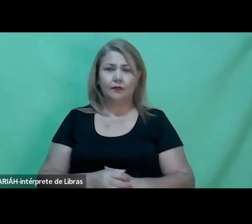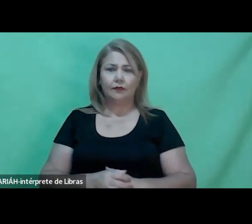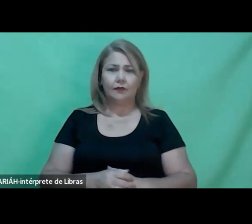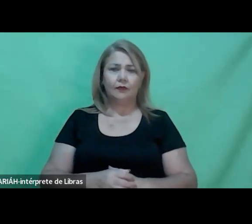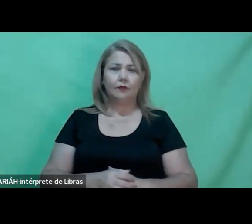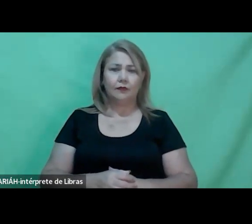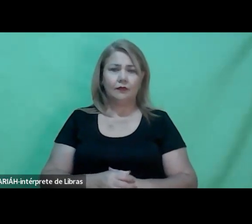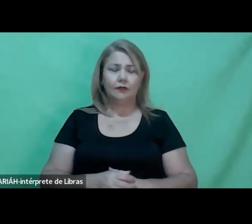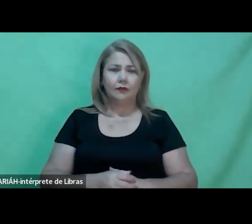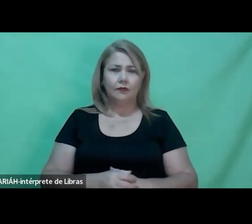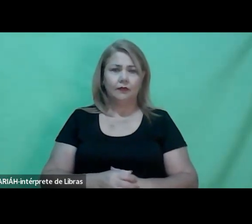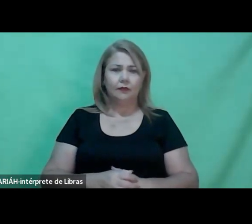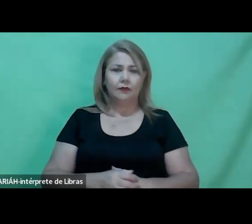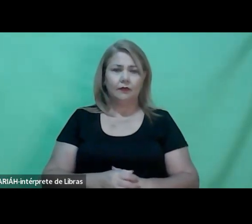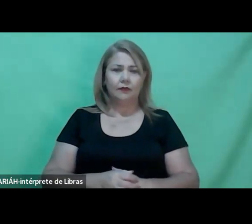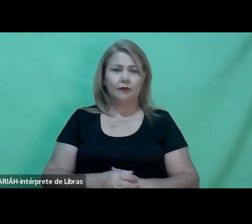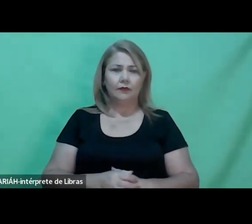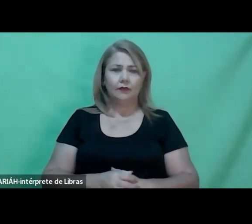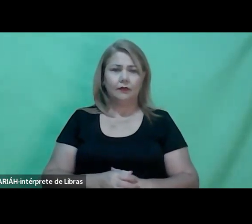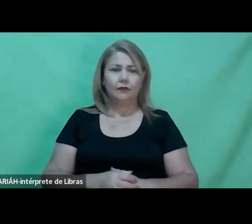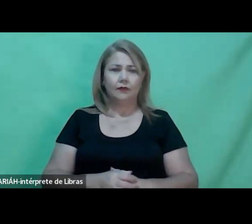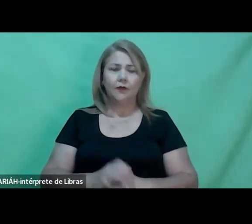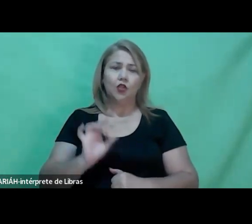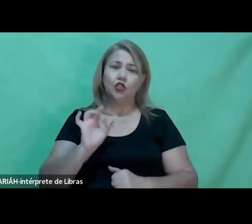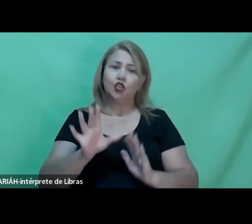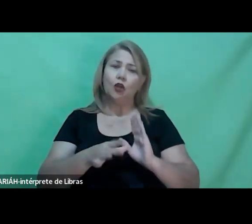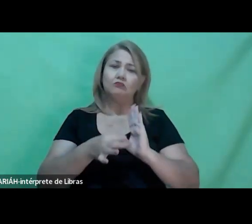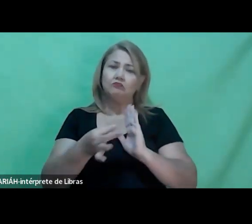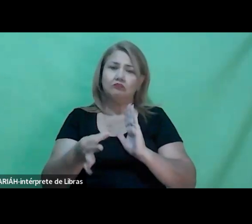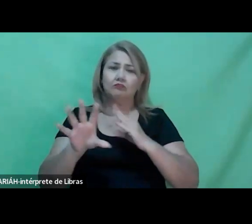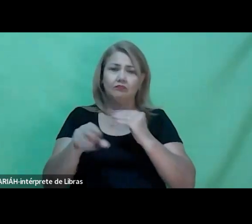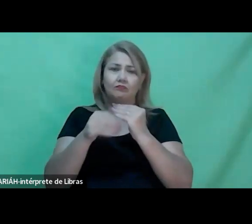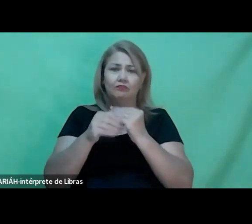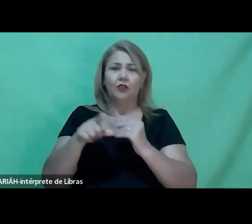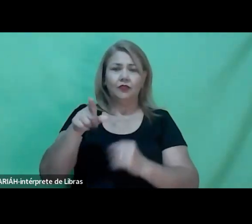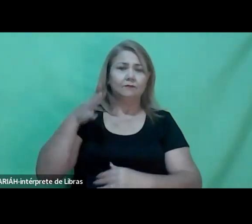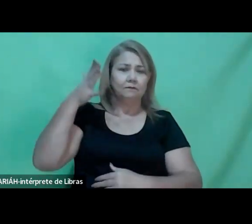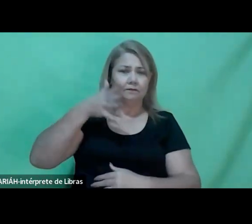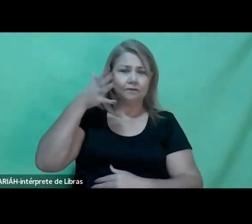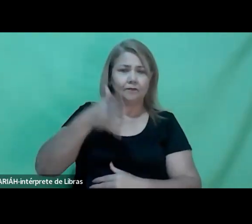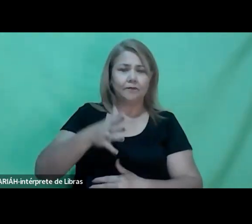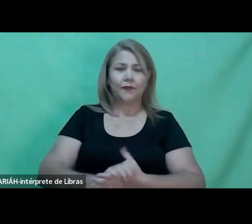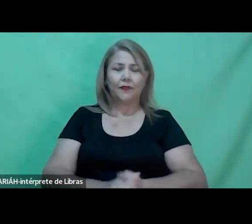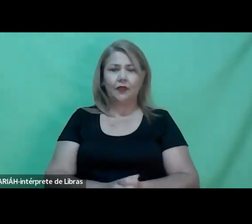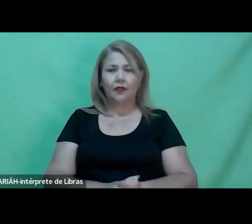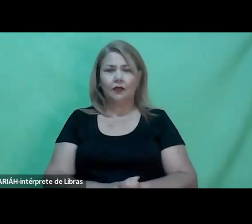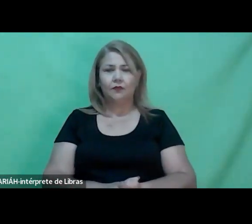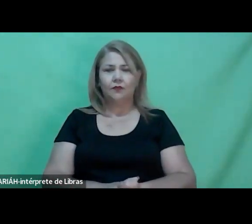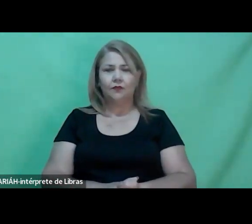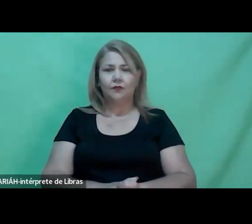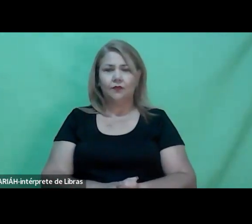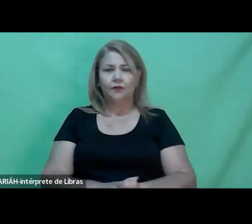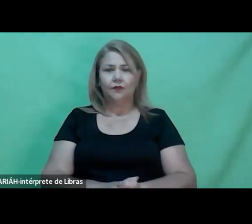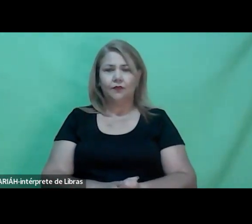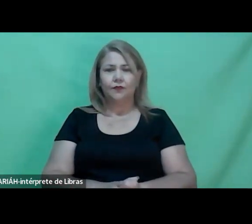personas y lugares no sé si estoy hablando bobadas Me hasta ahora no tuve